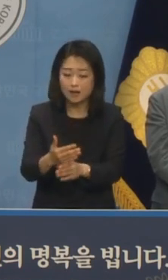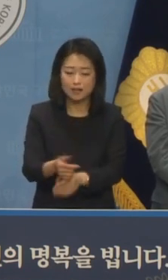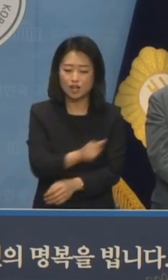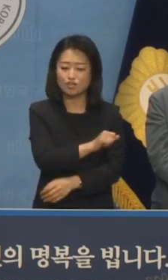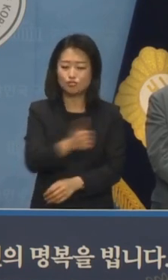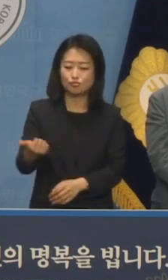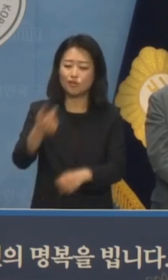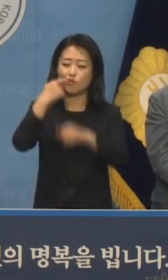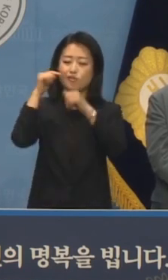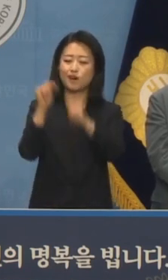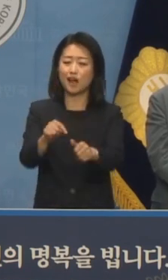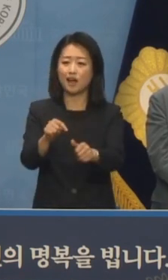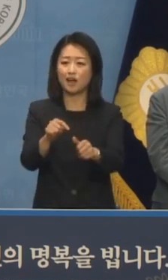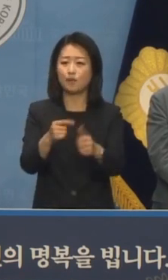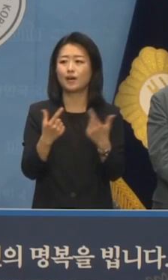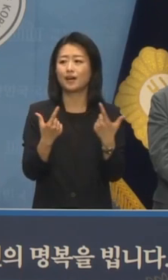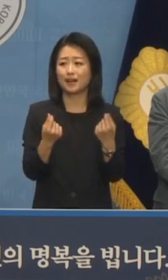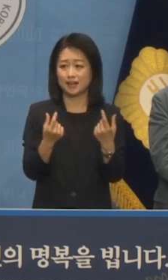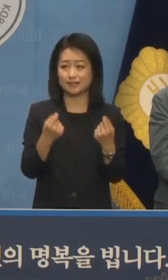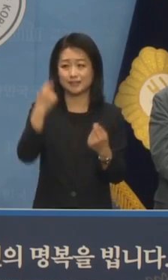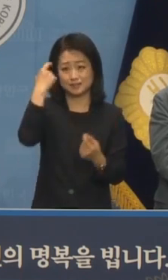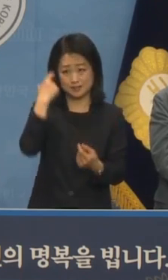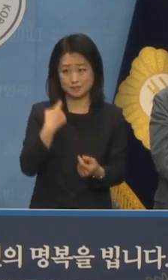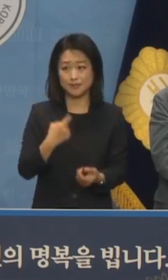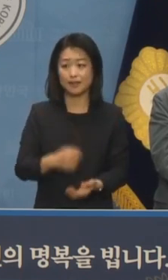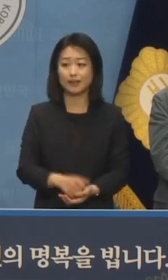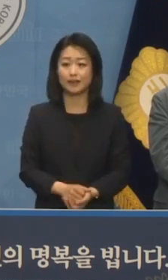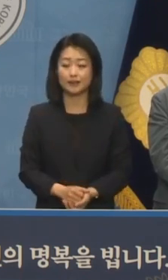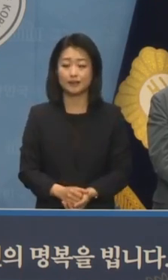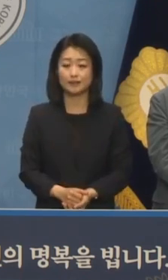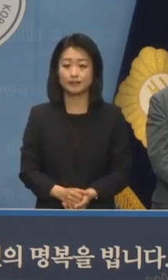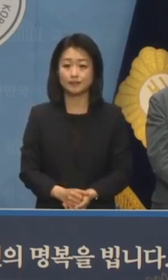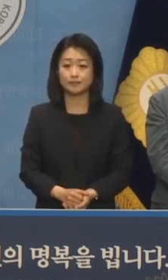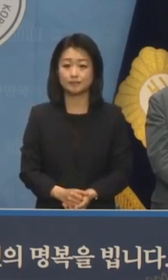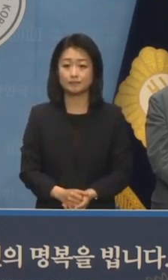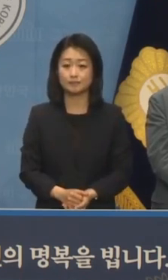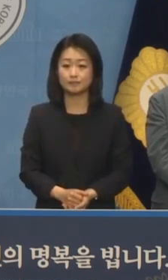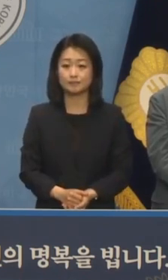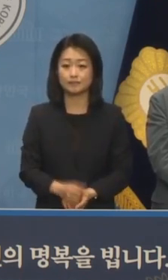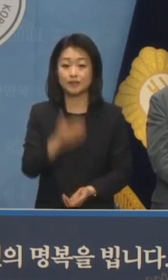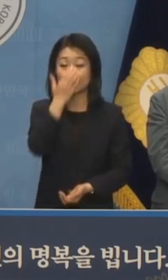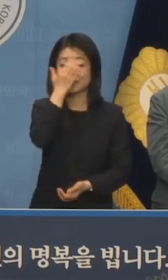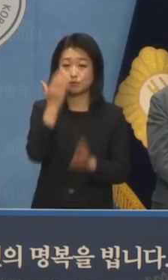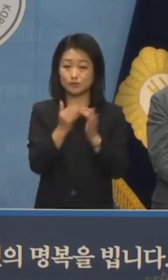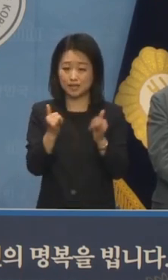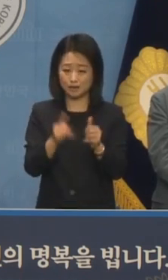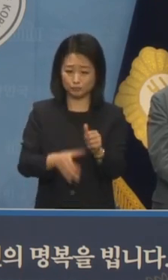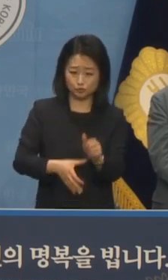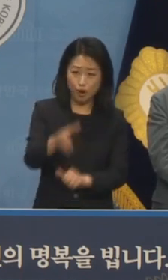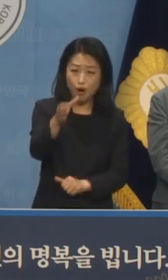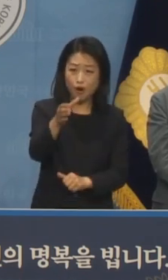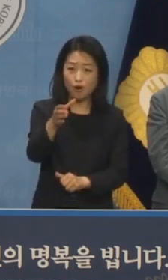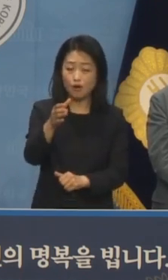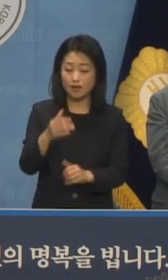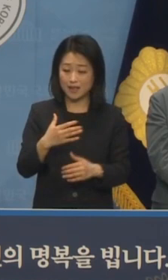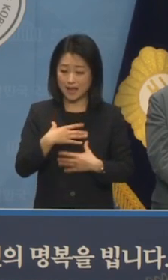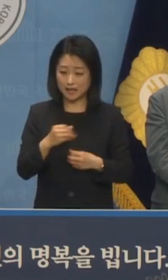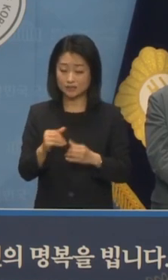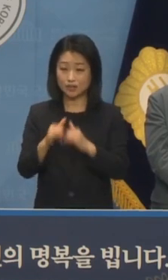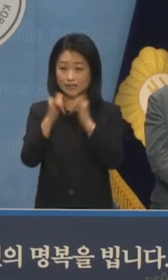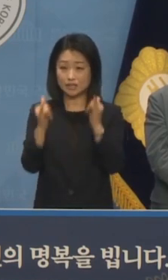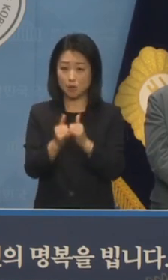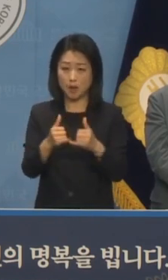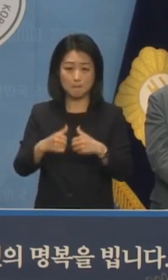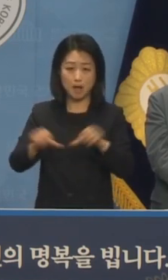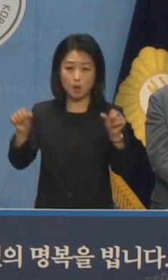죽어라 하며 사지로 내모는 것과 다르지 않습니다. 이 청년들 죽이고 안전한 환경 다